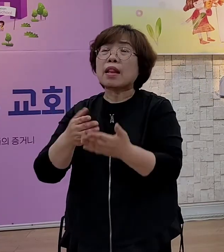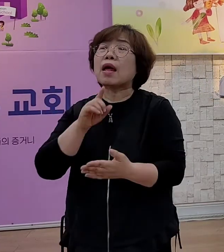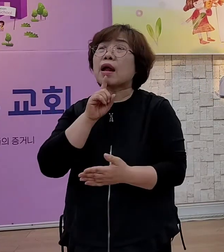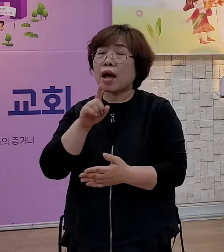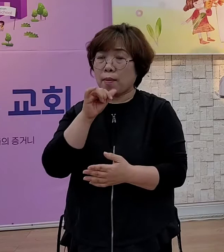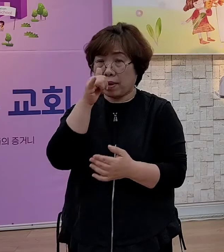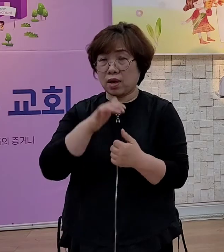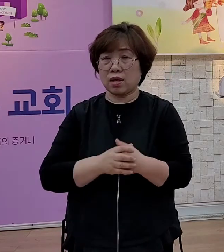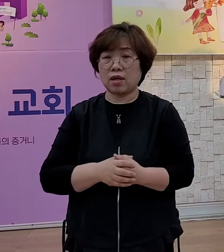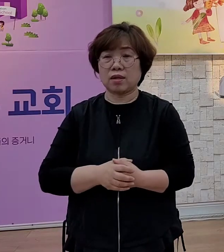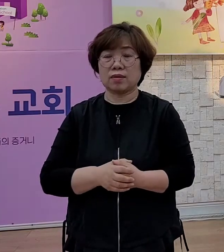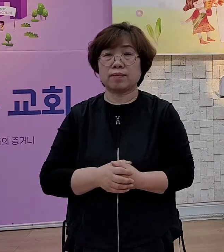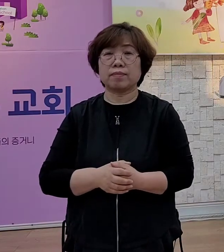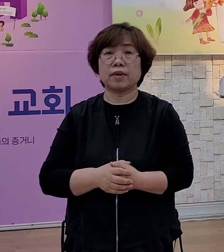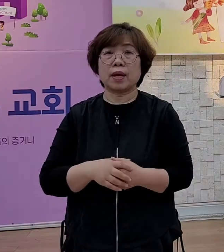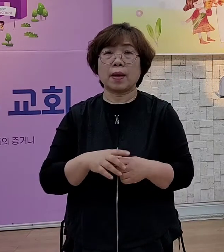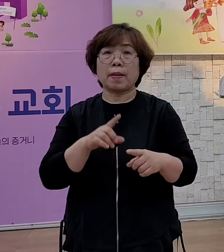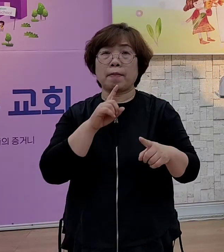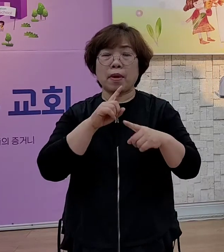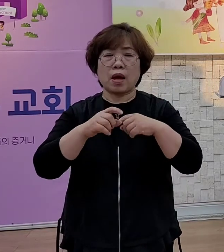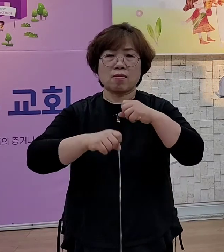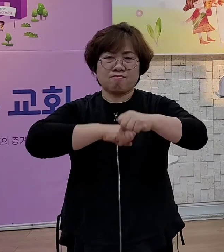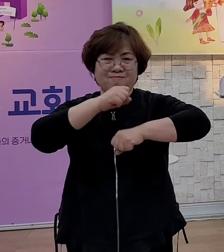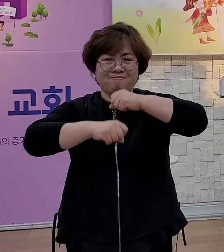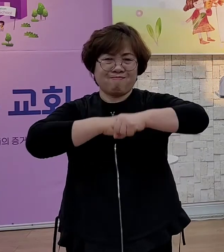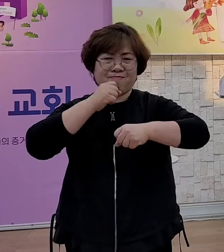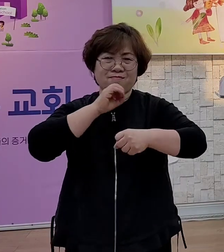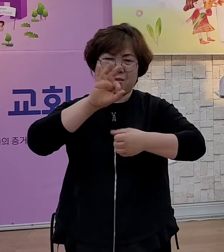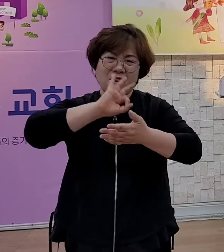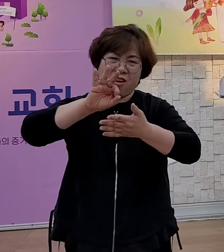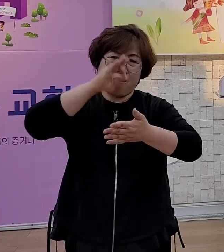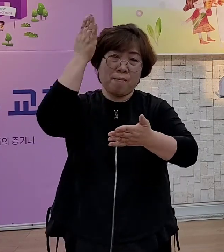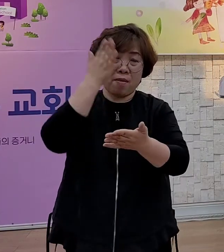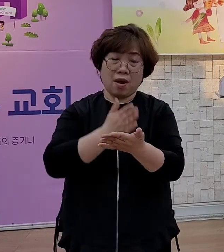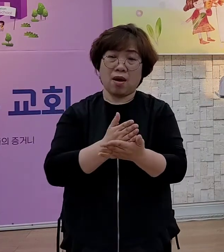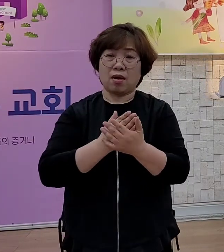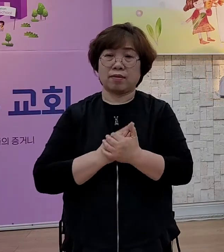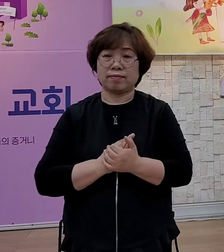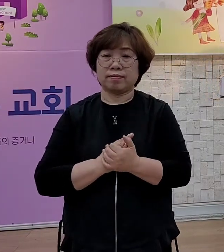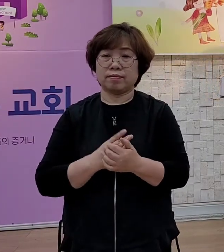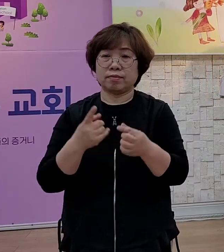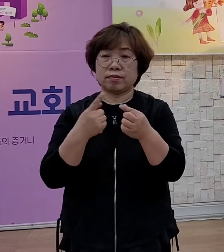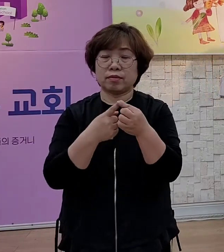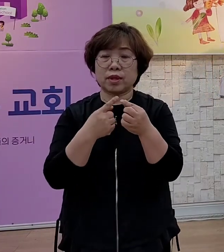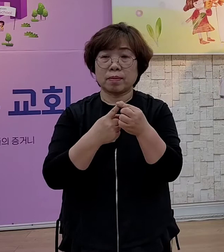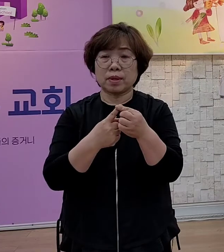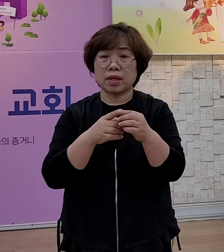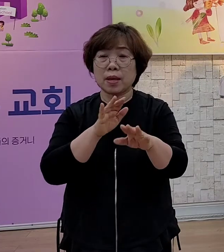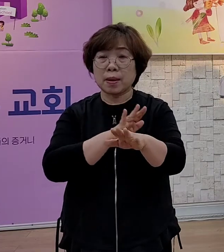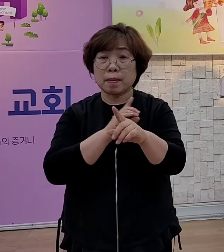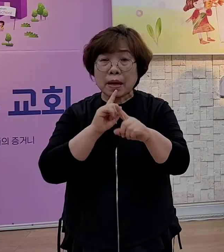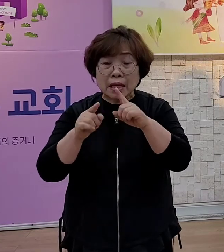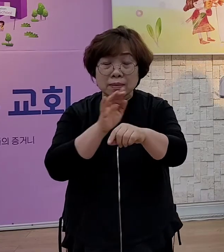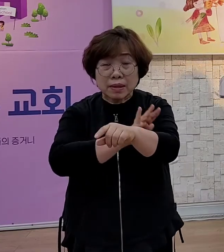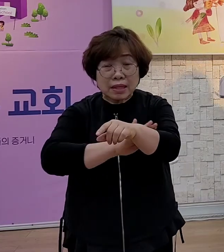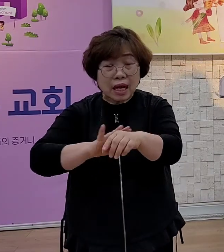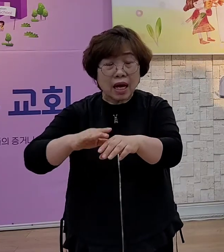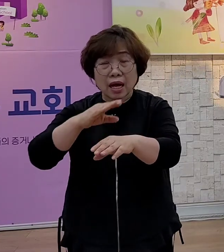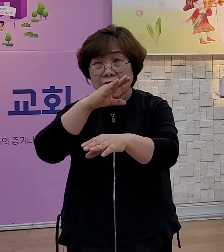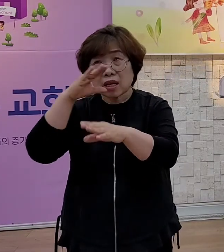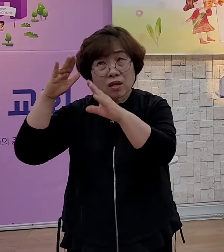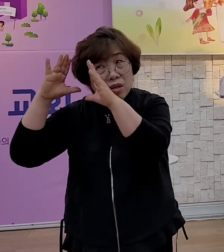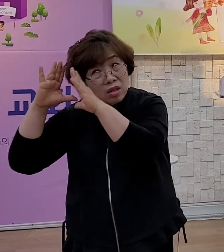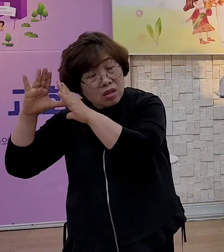하면 여러분 말을 함부로 하면 첫 번째가 말씀을 잘 들어야 경청한다 그랬죠.